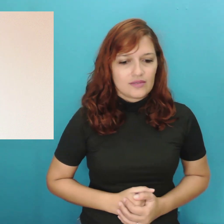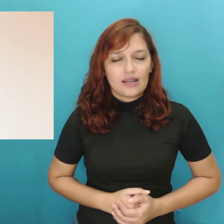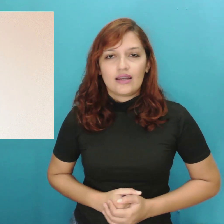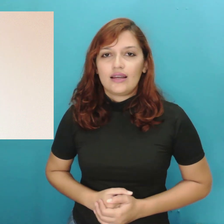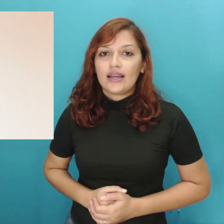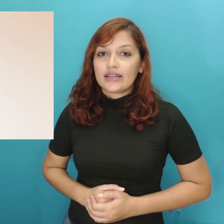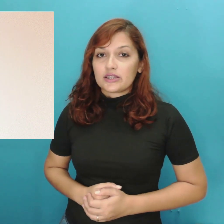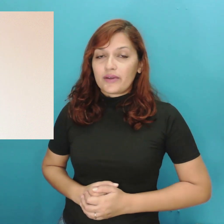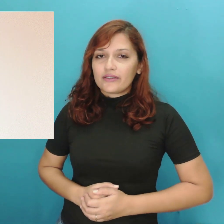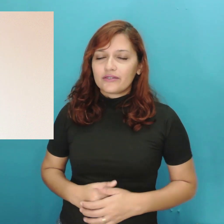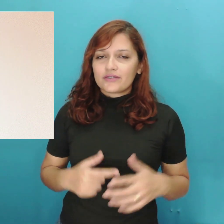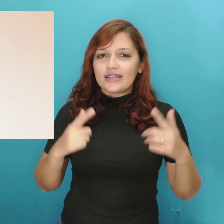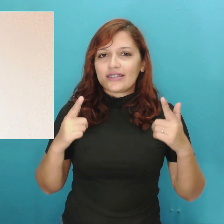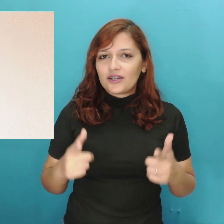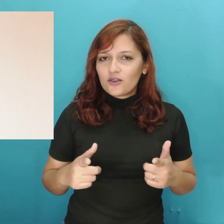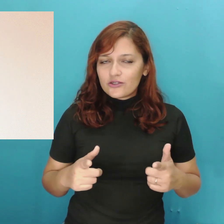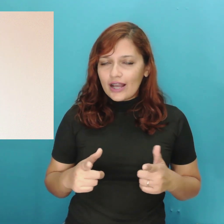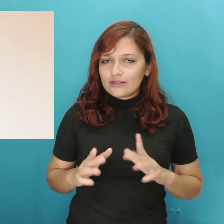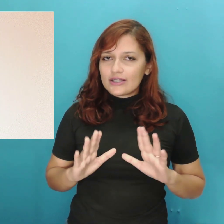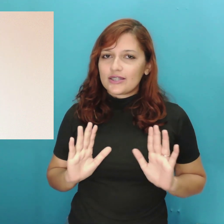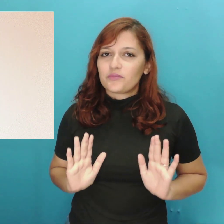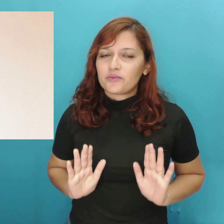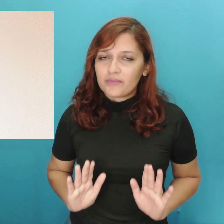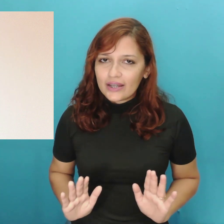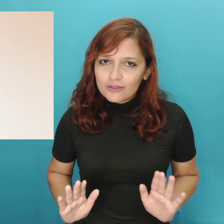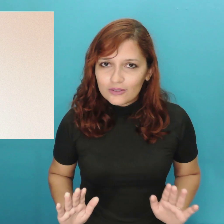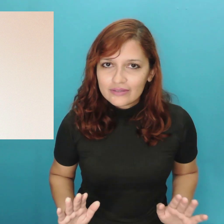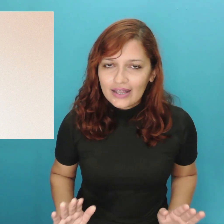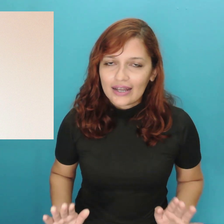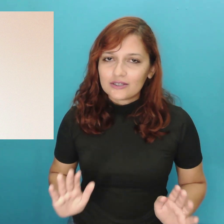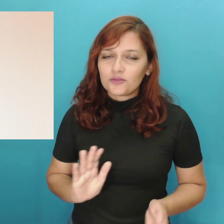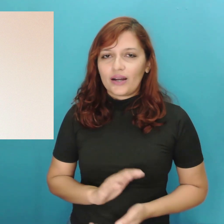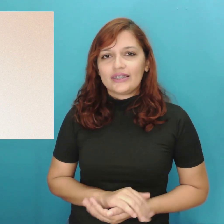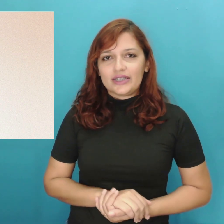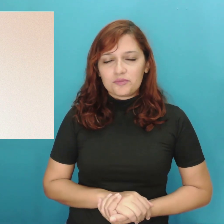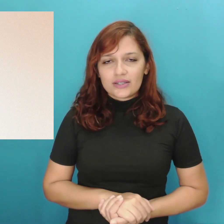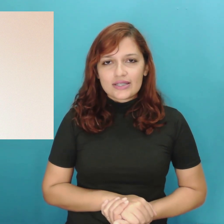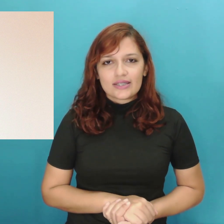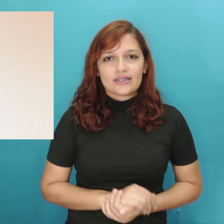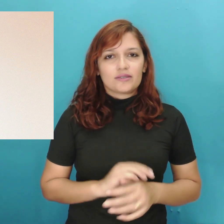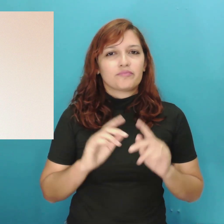Espero que você tenha gostado desse seu primeiro contato com a Libras